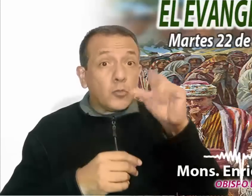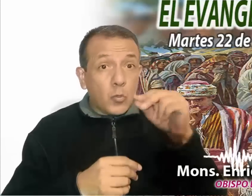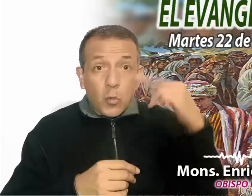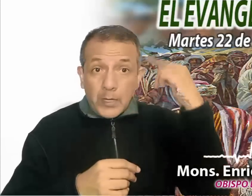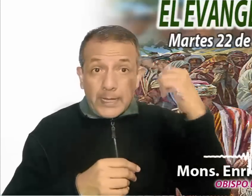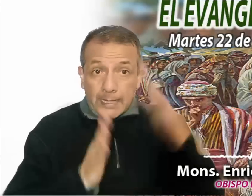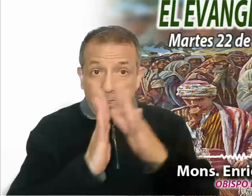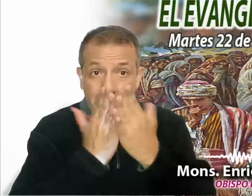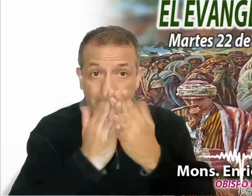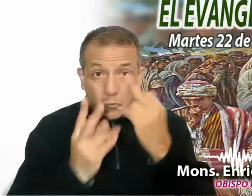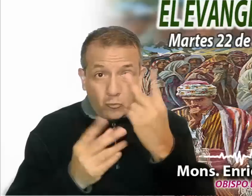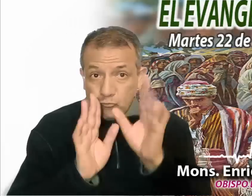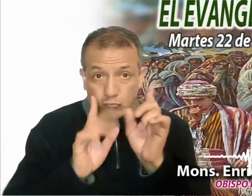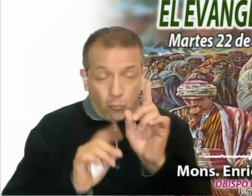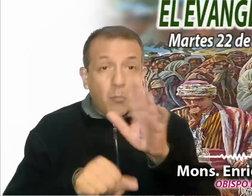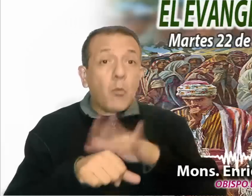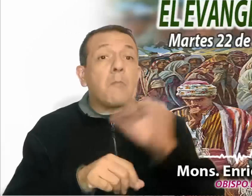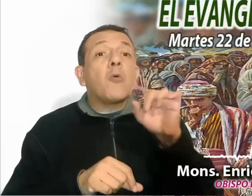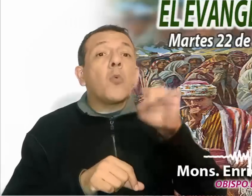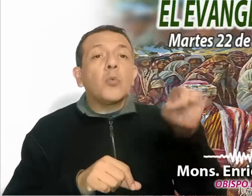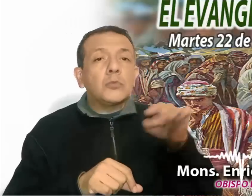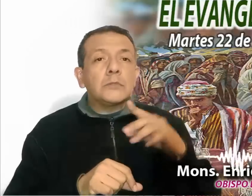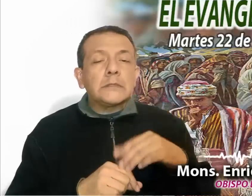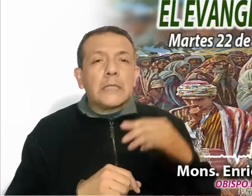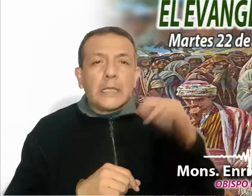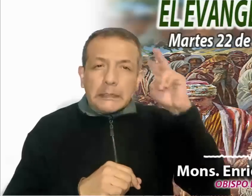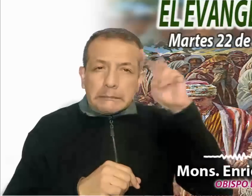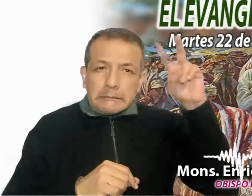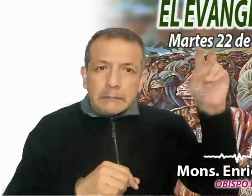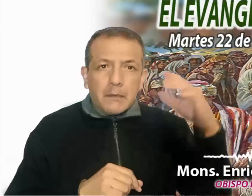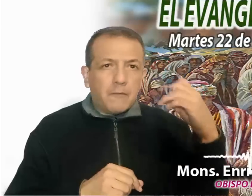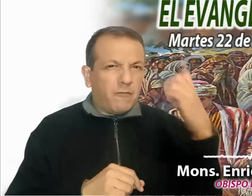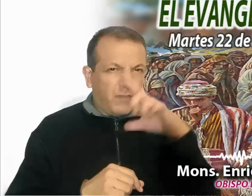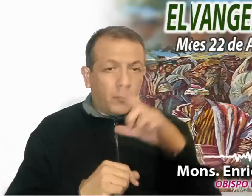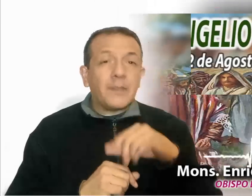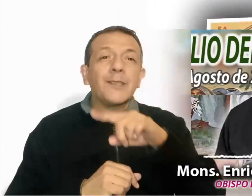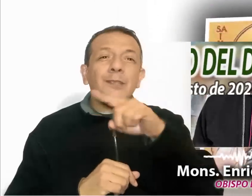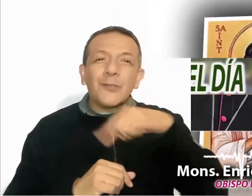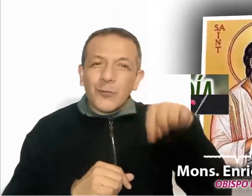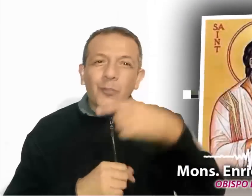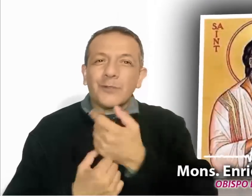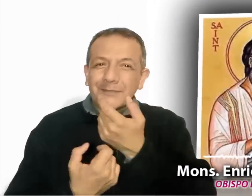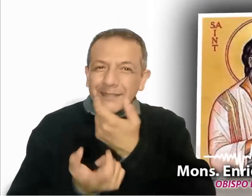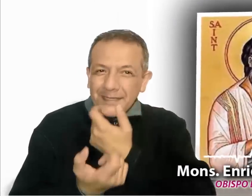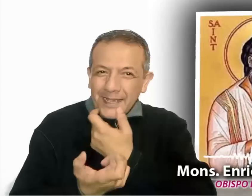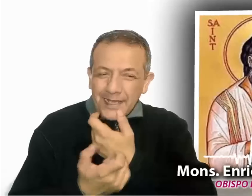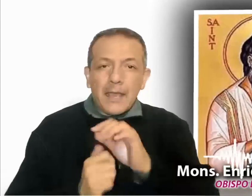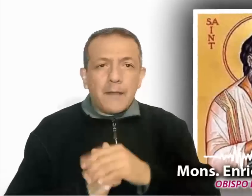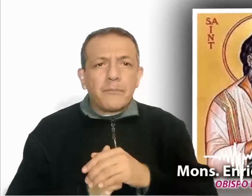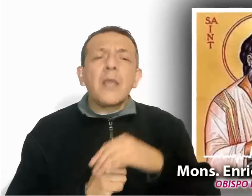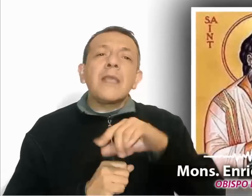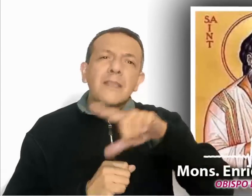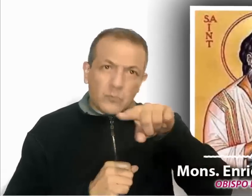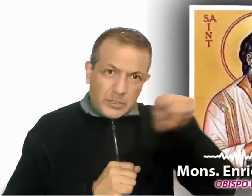reyes, porque a lo mejor tiene malos sueños. Todos rieron ante la salida que el religioso había